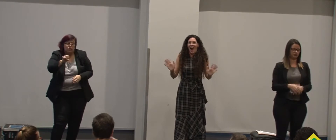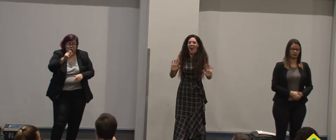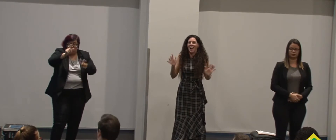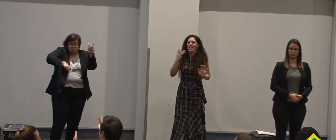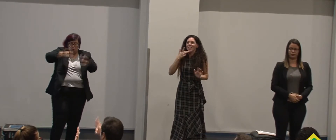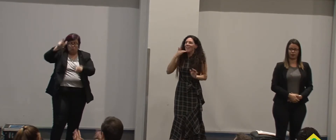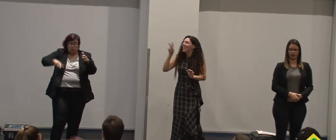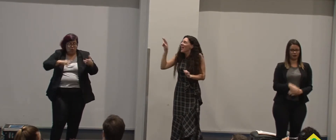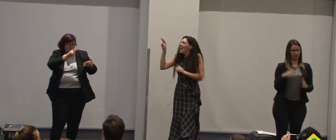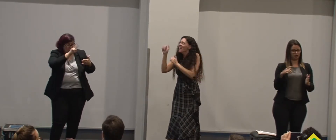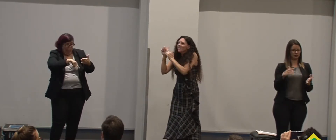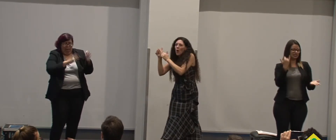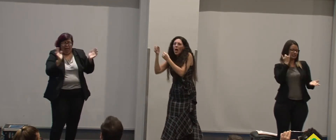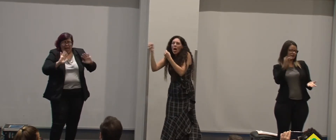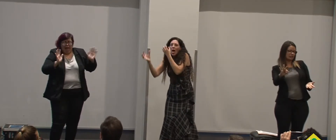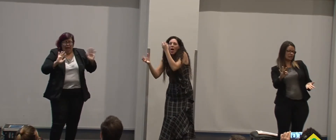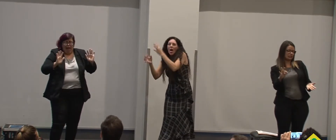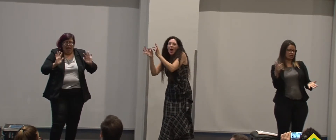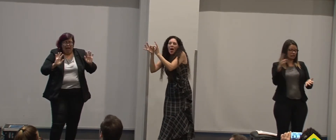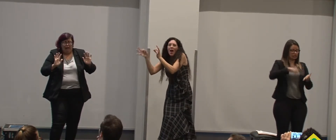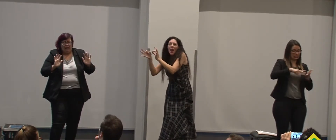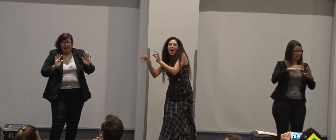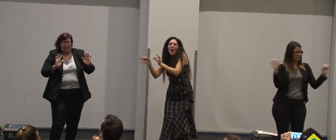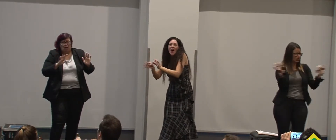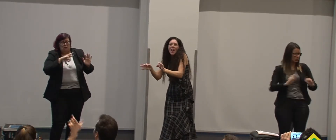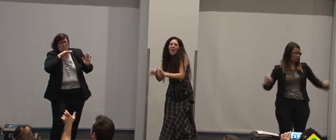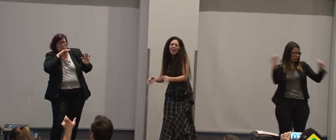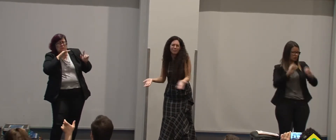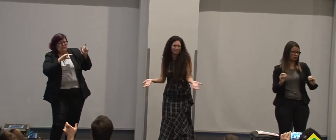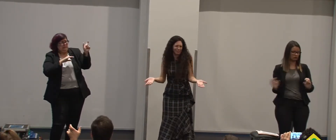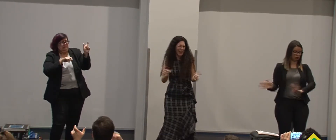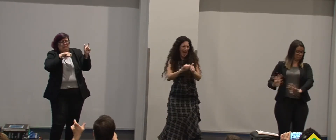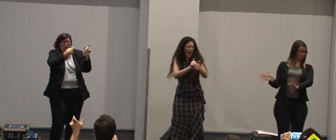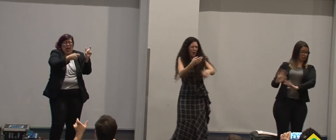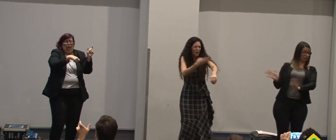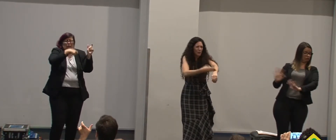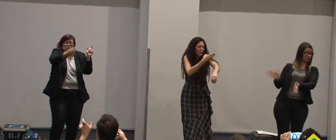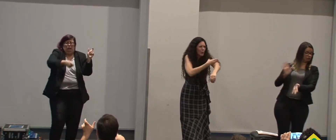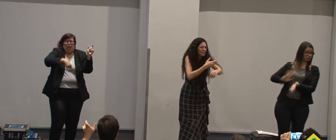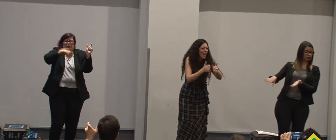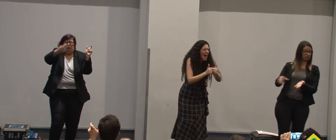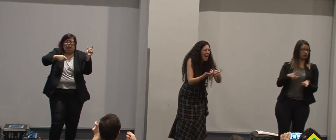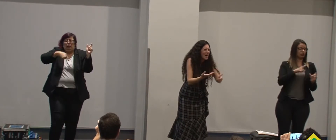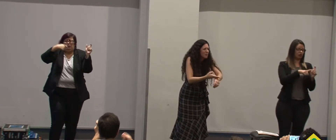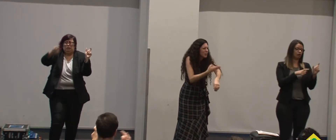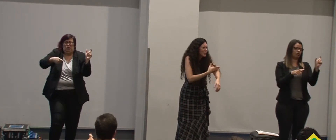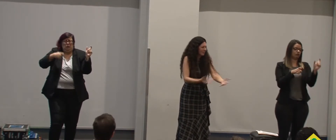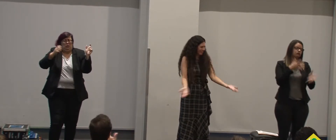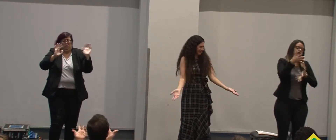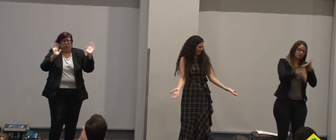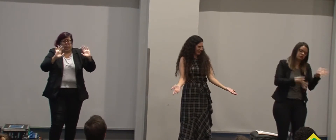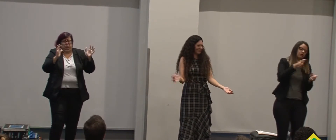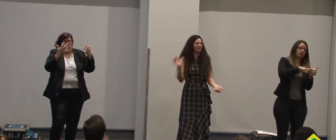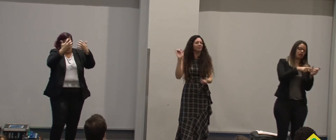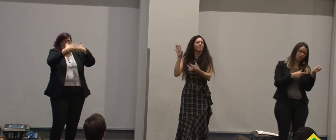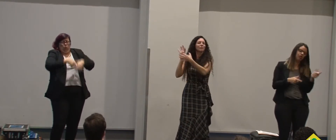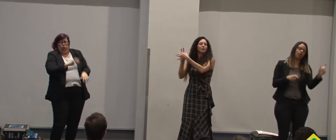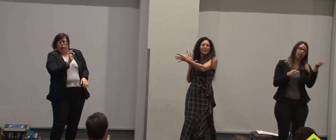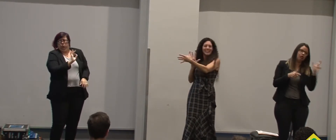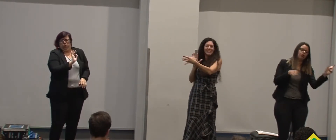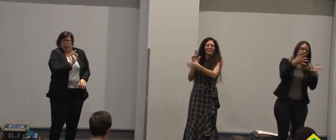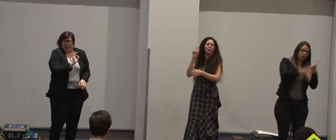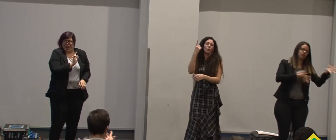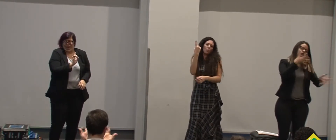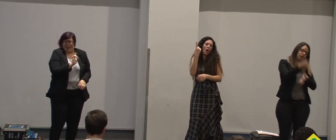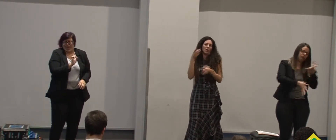alunos, eles têm problema em leitura e não querem, eles preferem fazer uma tradução literal. Só que, como que eles